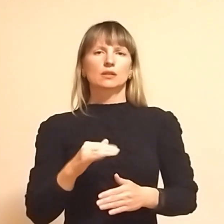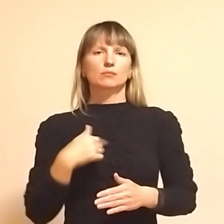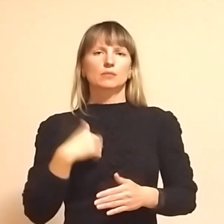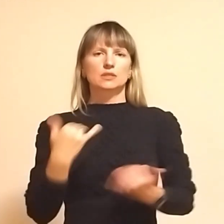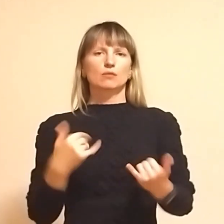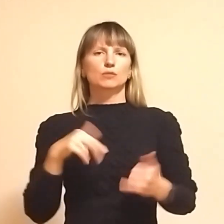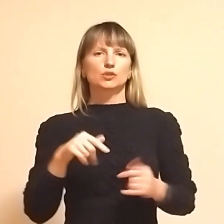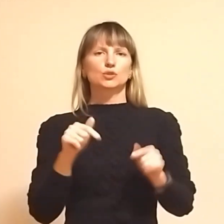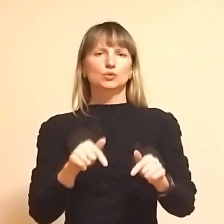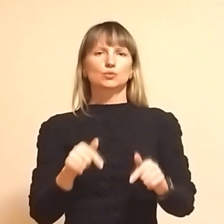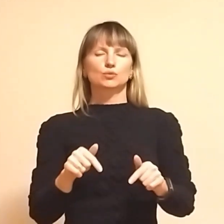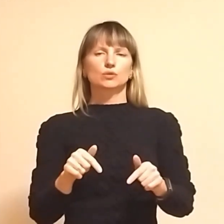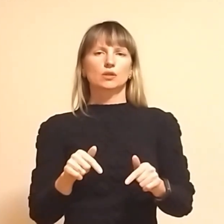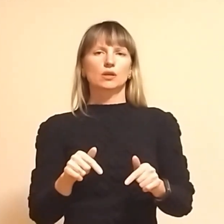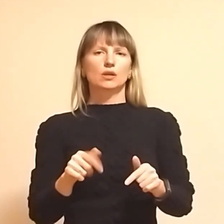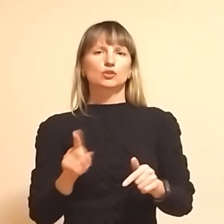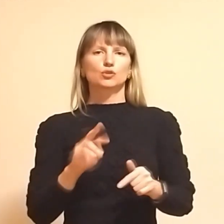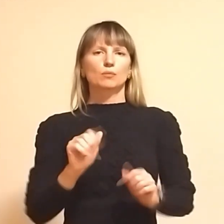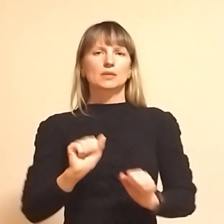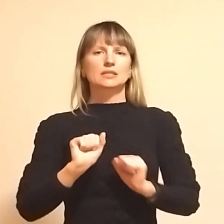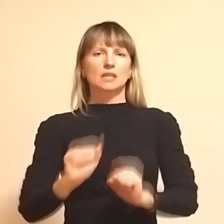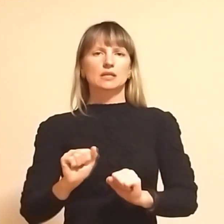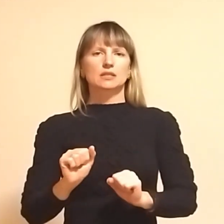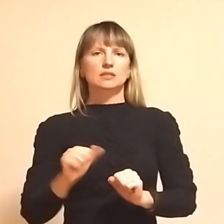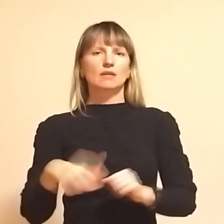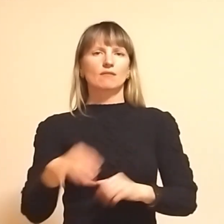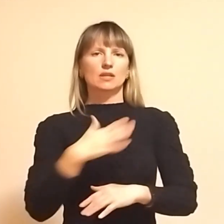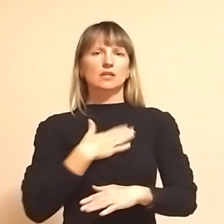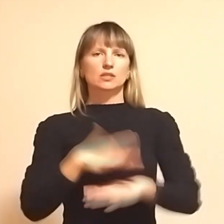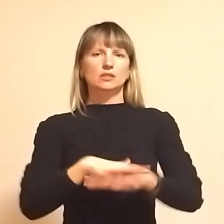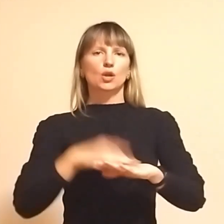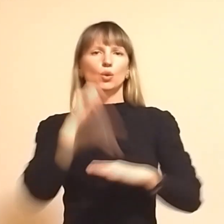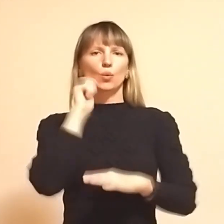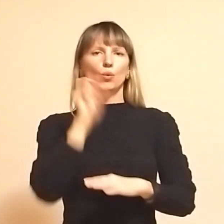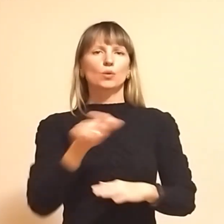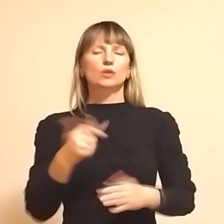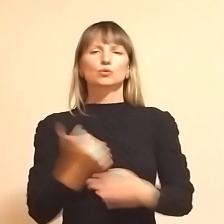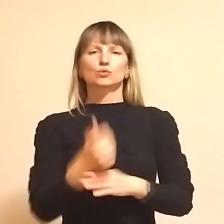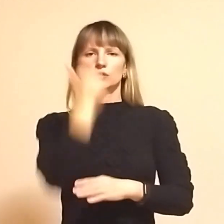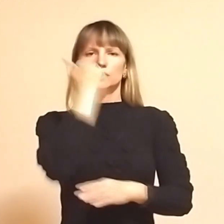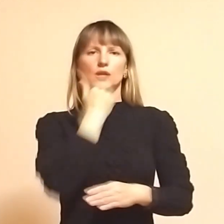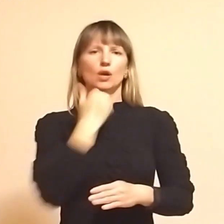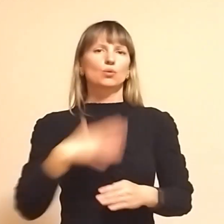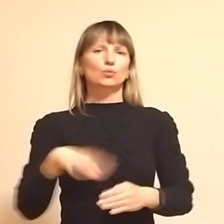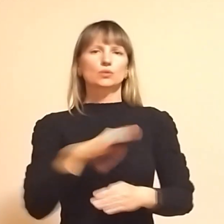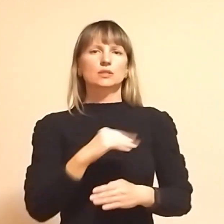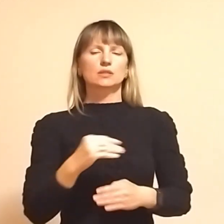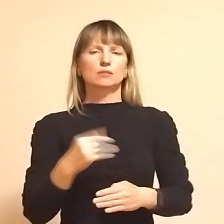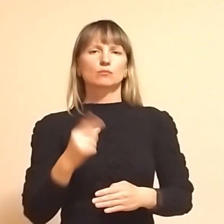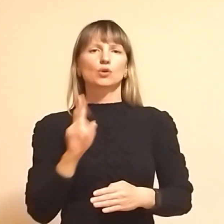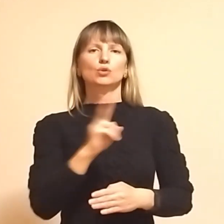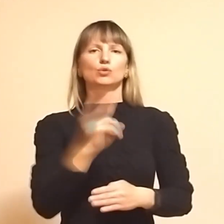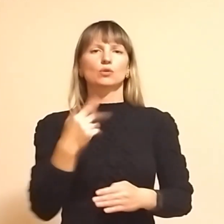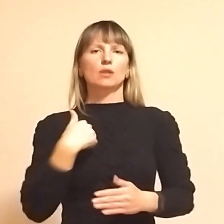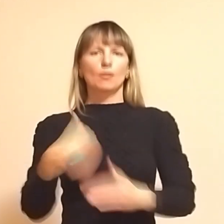прийшли сюди на цю площу, щоб захистити весь наш народ український. Дуже дякую всім, що він нам допомагає. І,